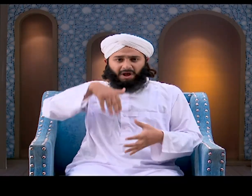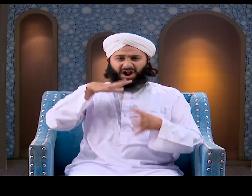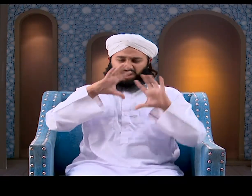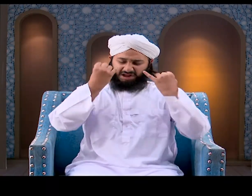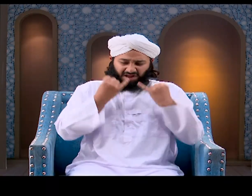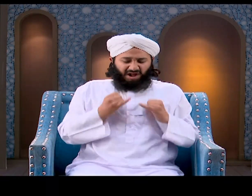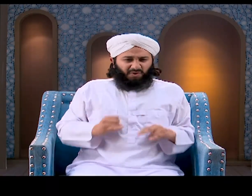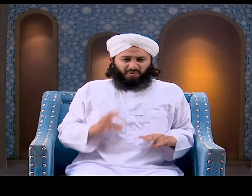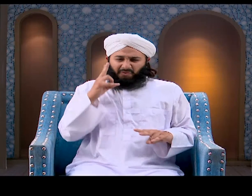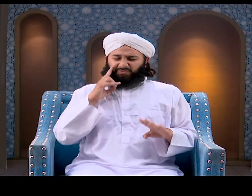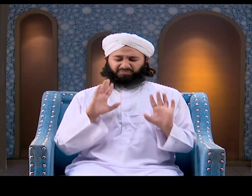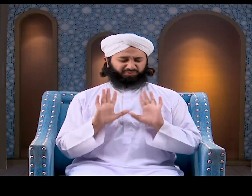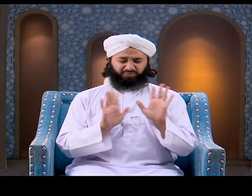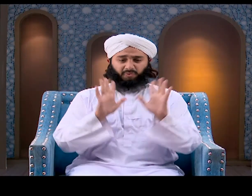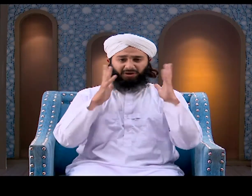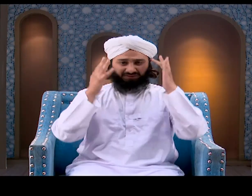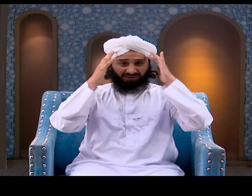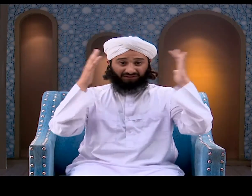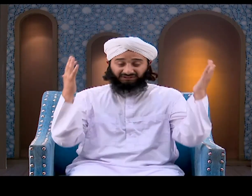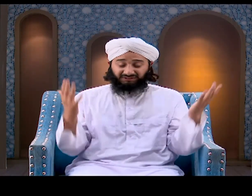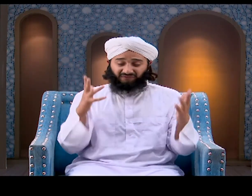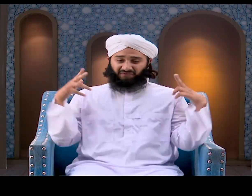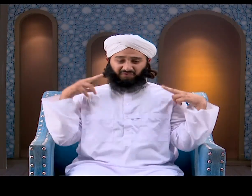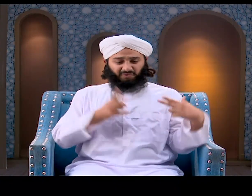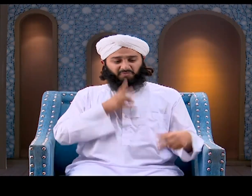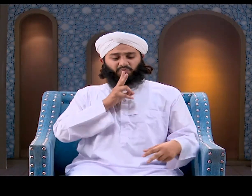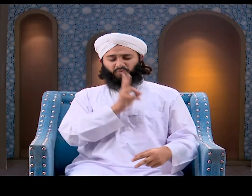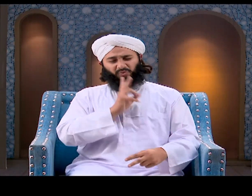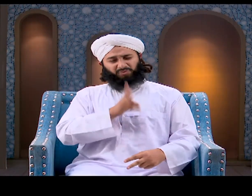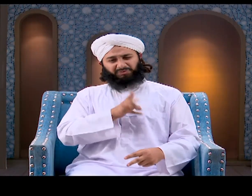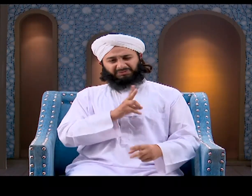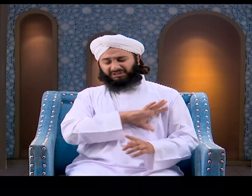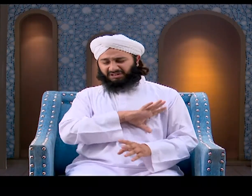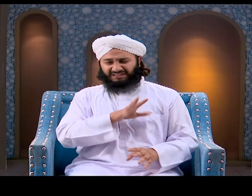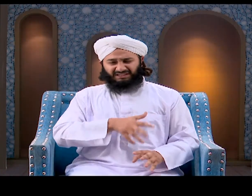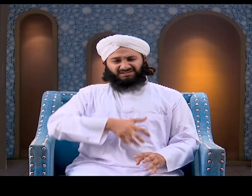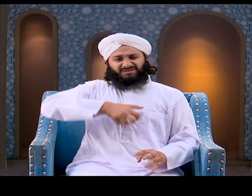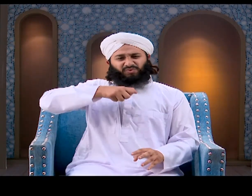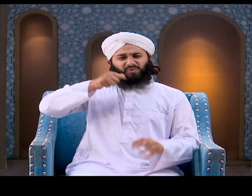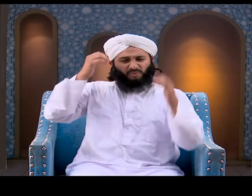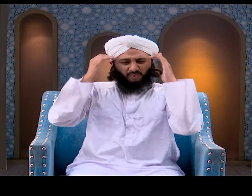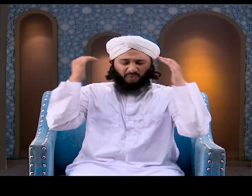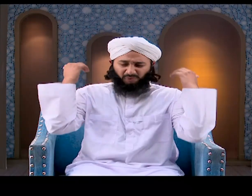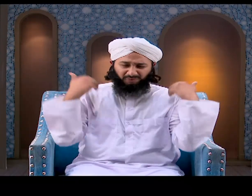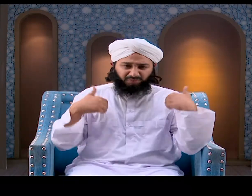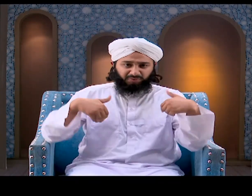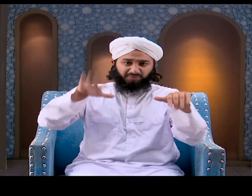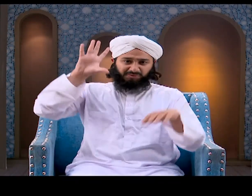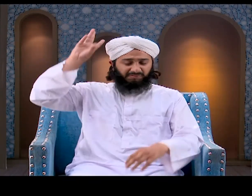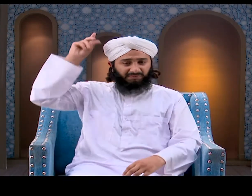دیگر عذابوں کی بشارت ہے۔ فرشتے یہی کہتے رہتے ہیں یہاں تک کہ روح جسم سے جدا ہو جاتی ہے، پھر اسے